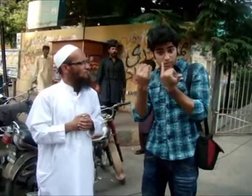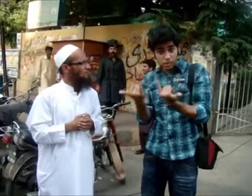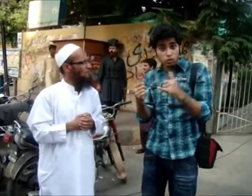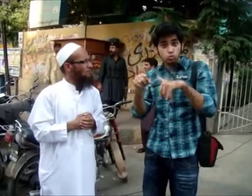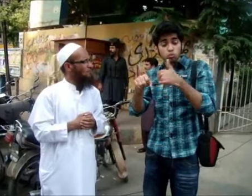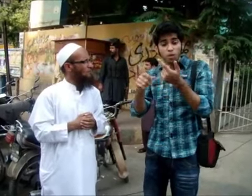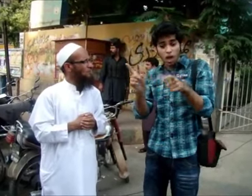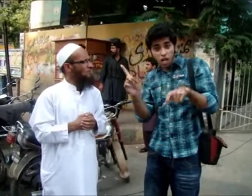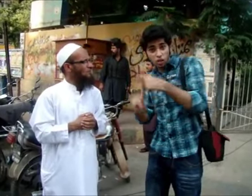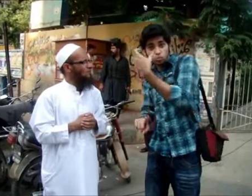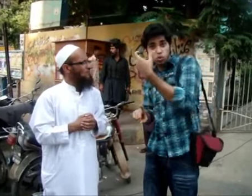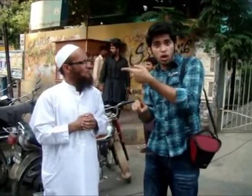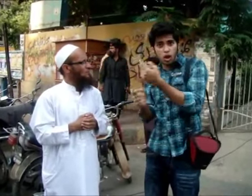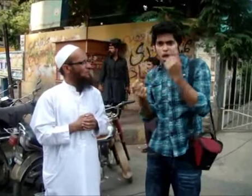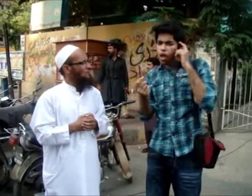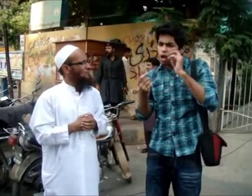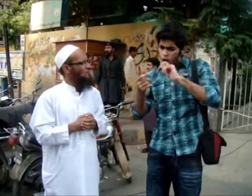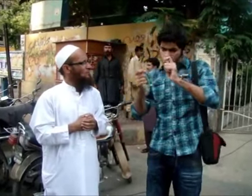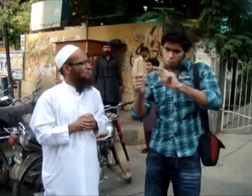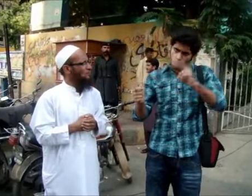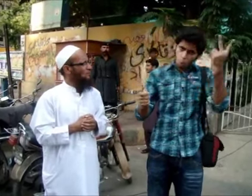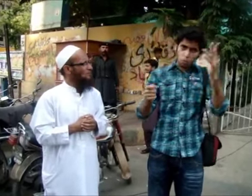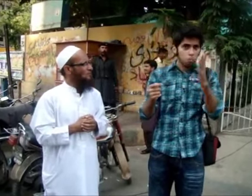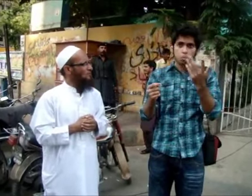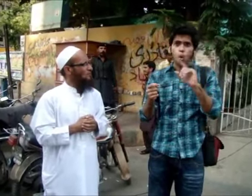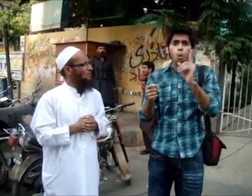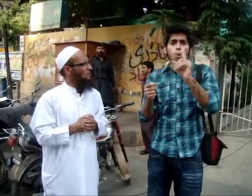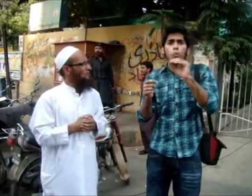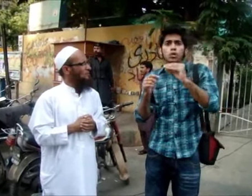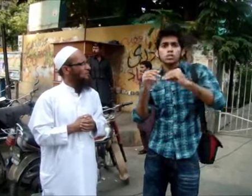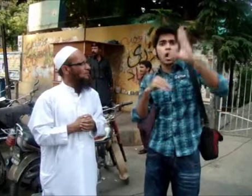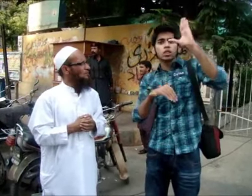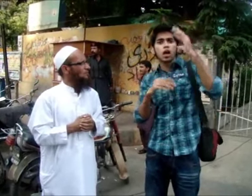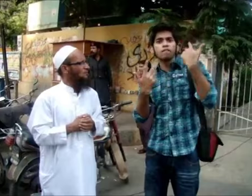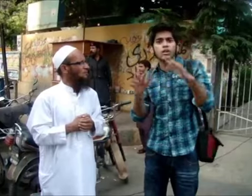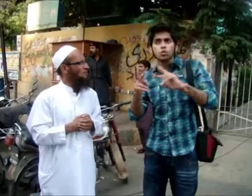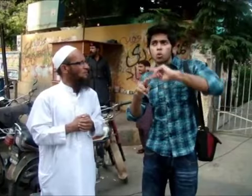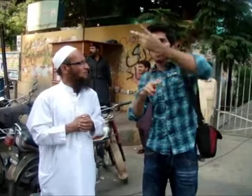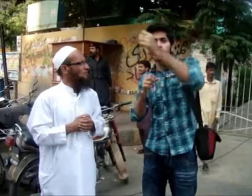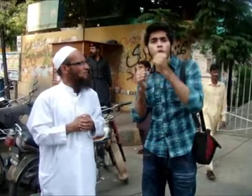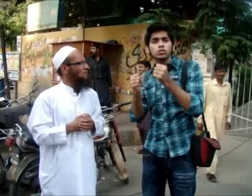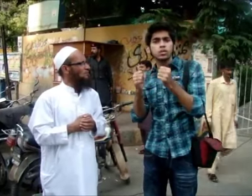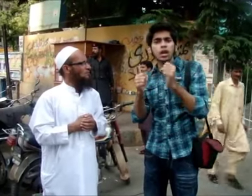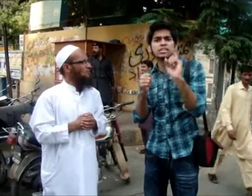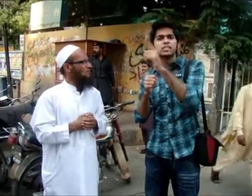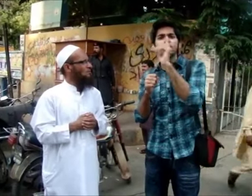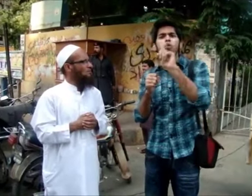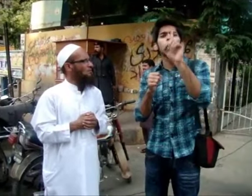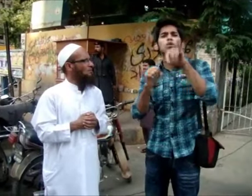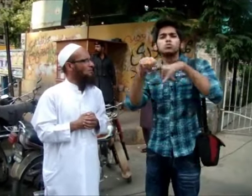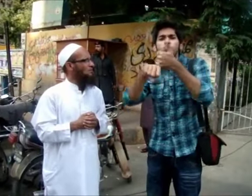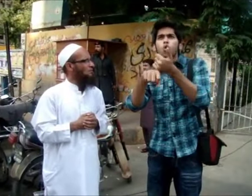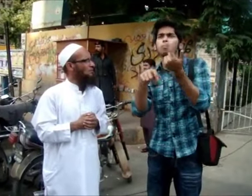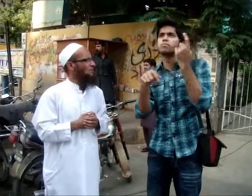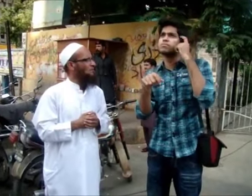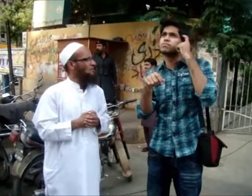तो मुख्तसर बात करूंगा और मैं आप दोस्तों को यही यकीन दिलाता हूं कि इस तहरीक को मजीद मुनजम करने की ज़रूरत